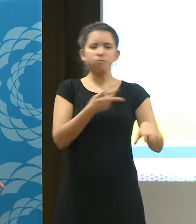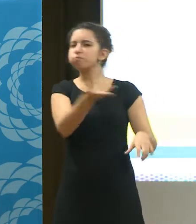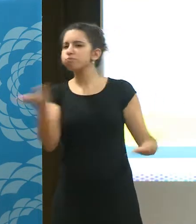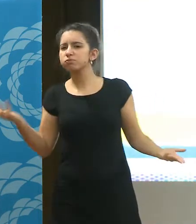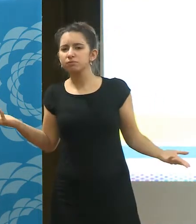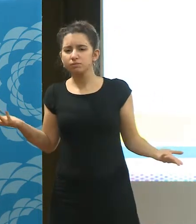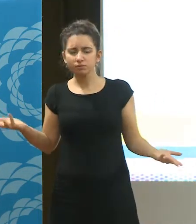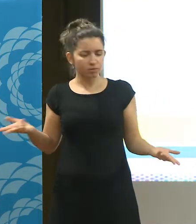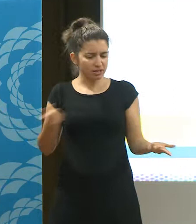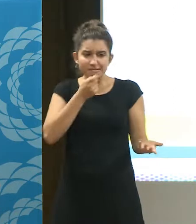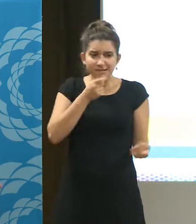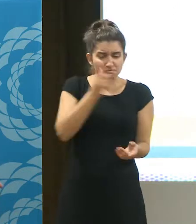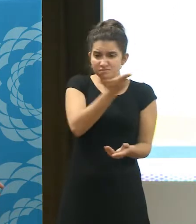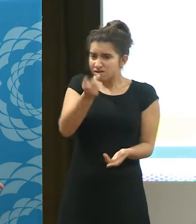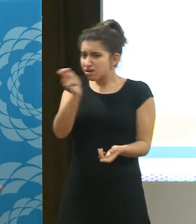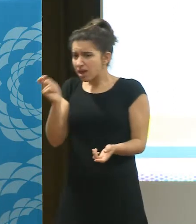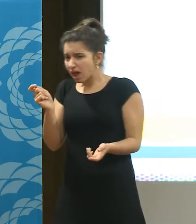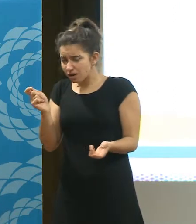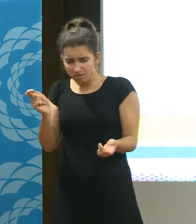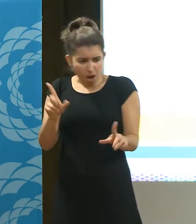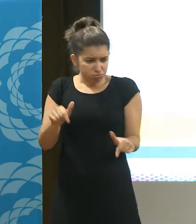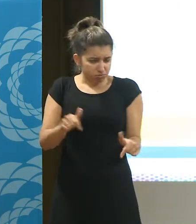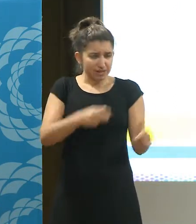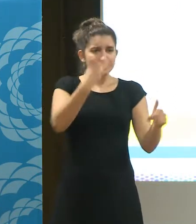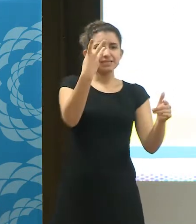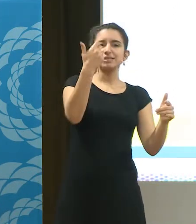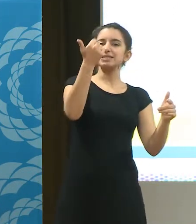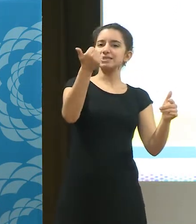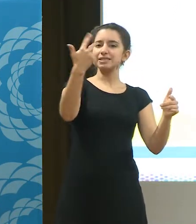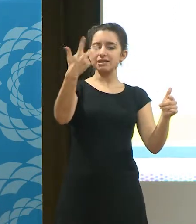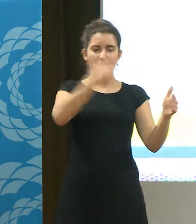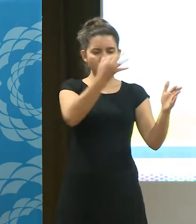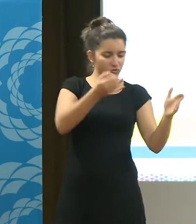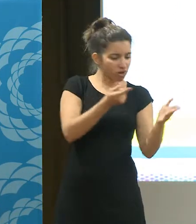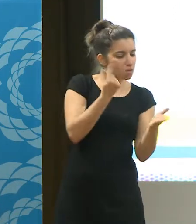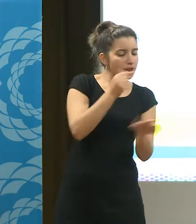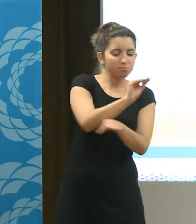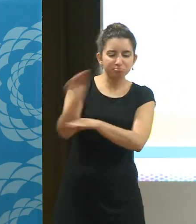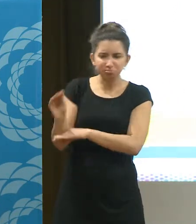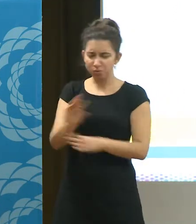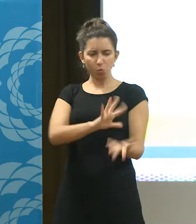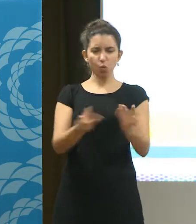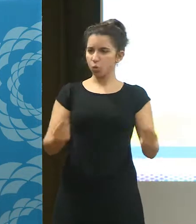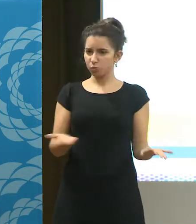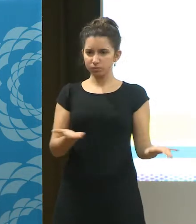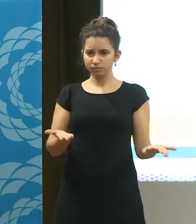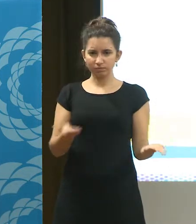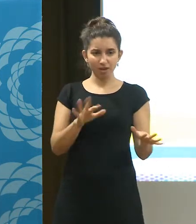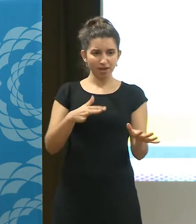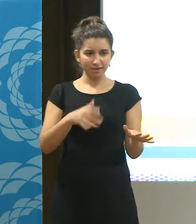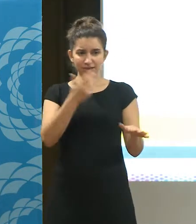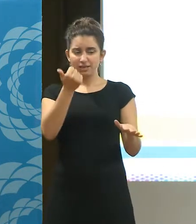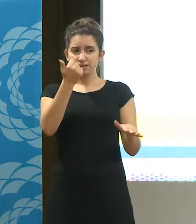no vamos a saber cómo vamos a dividir ese 33%. Y también tememos, y muchas veces tenemos bastante miedo, de quedar fuera